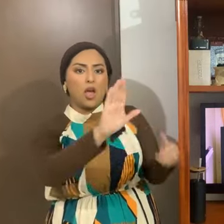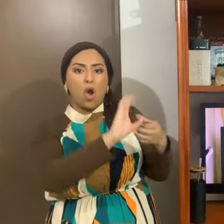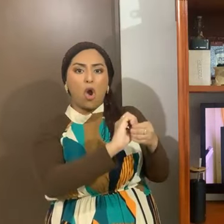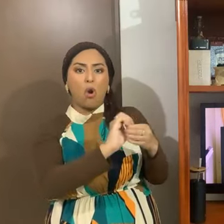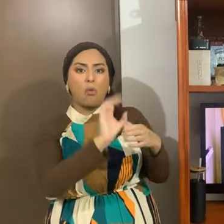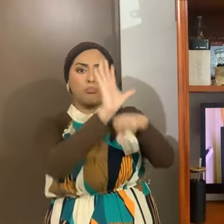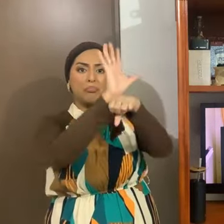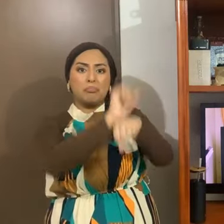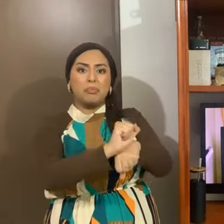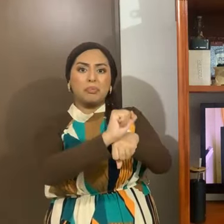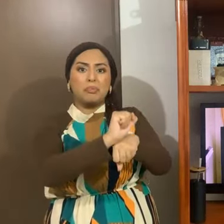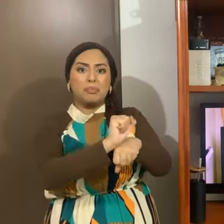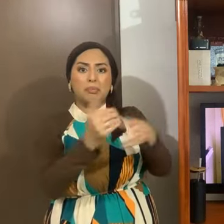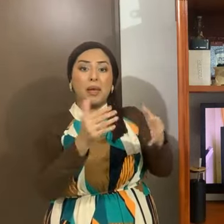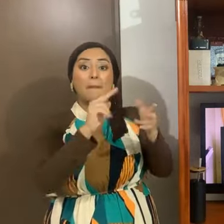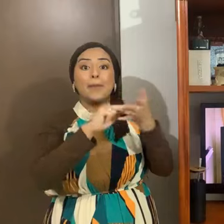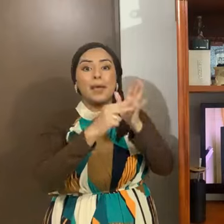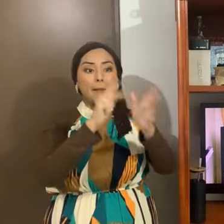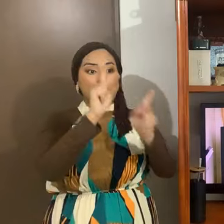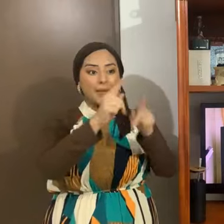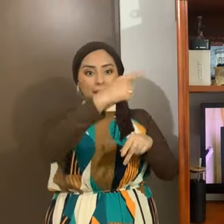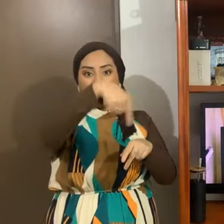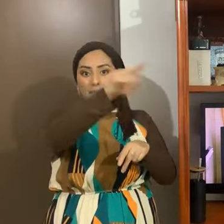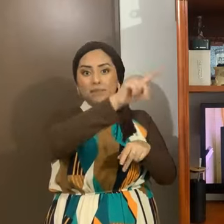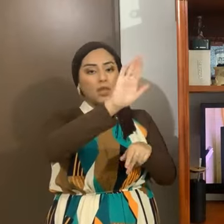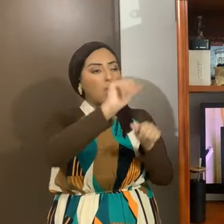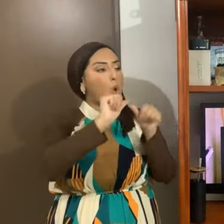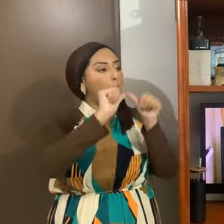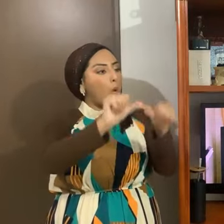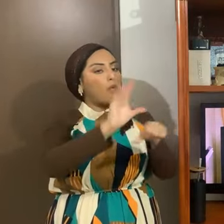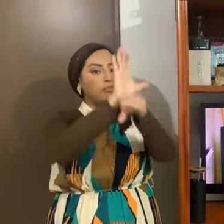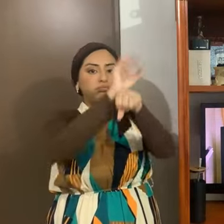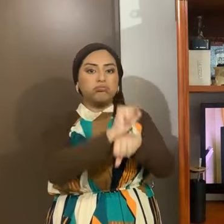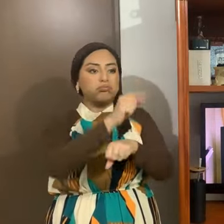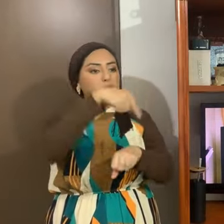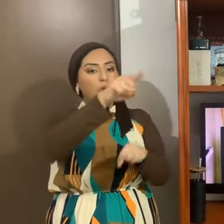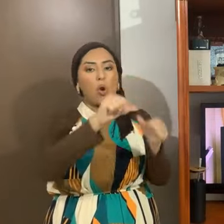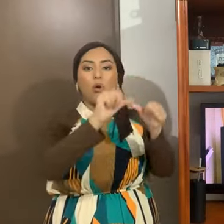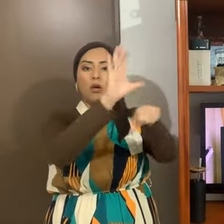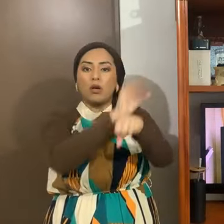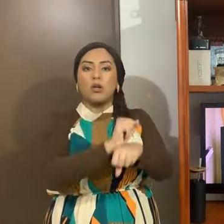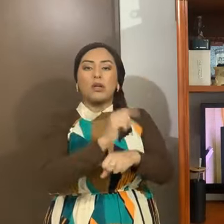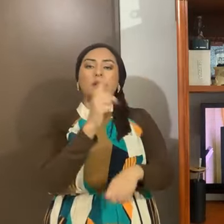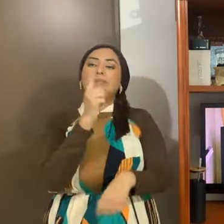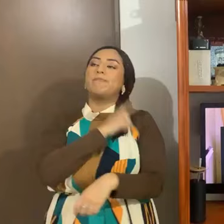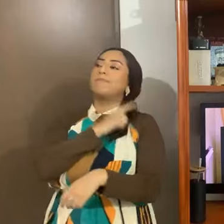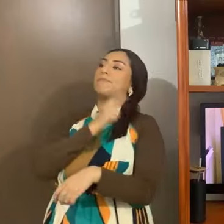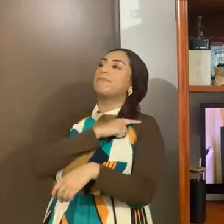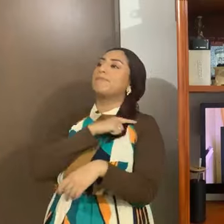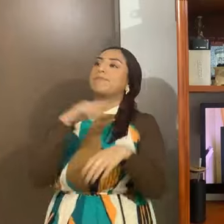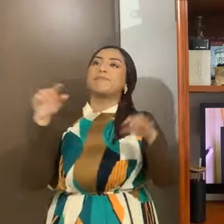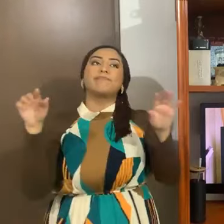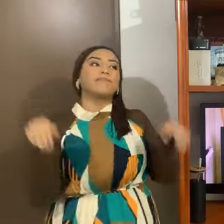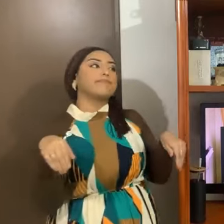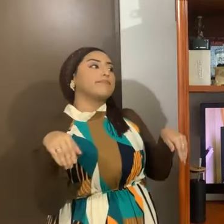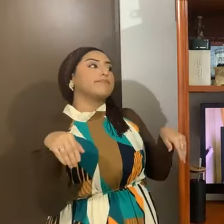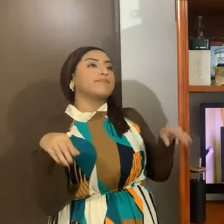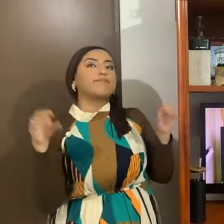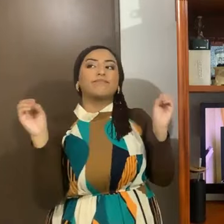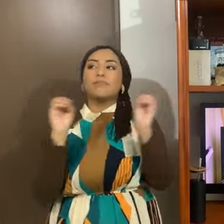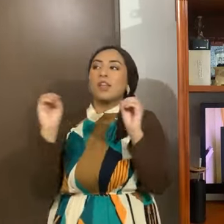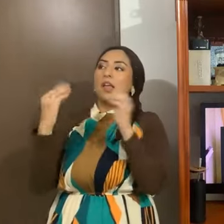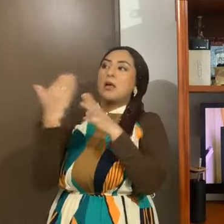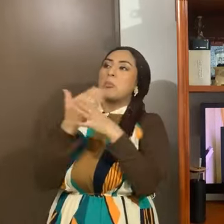costumbre de los de Sidón. Es decir, era un pueblo que a eso estaba habituado. Ellos estaban acostumbrados a estar ociosos, a que nadie